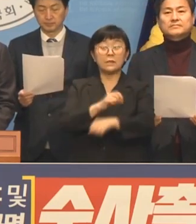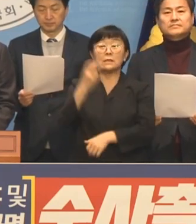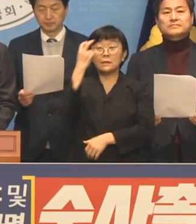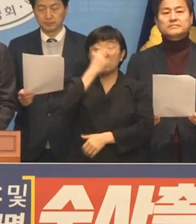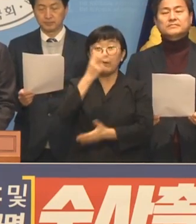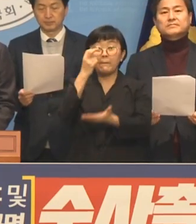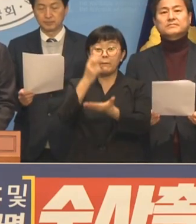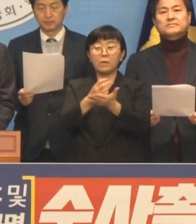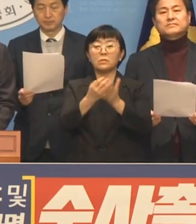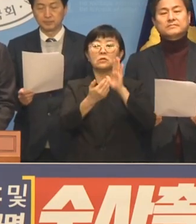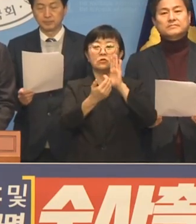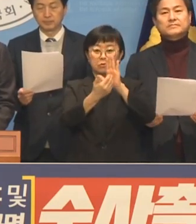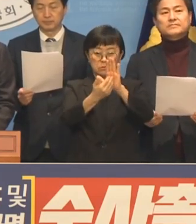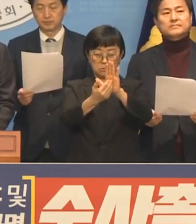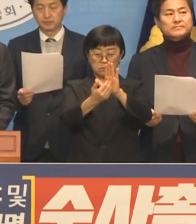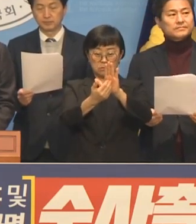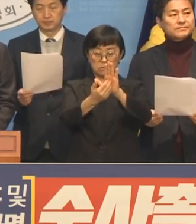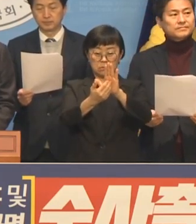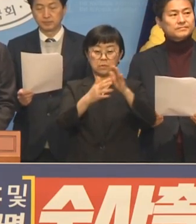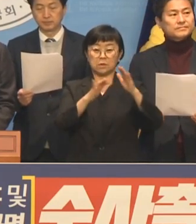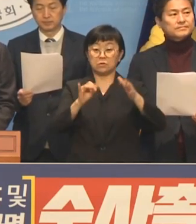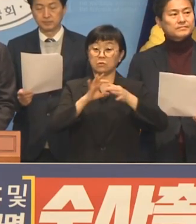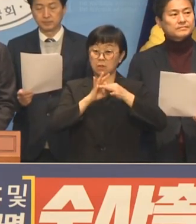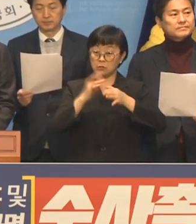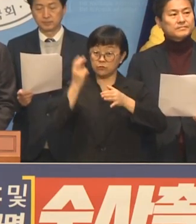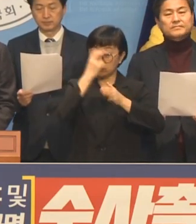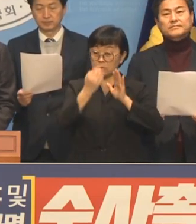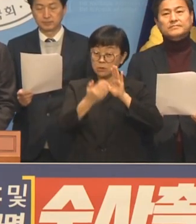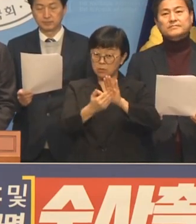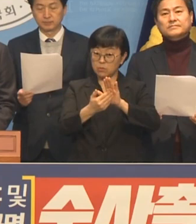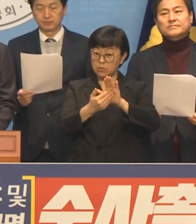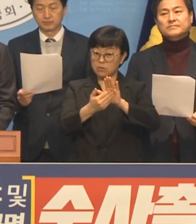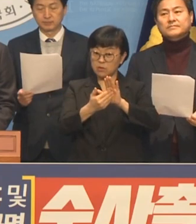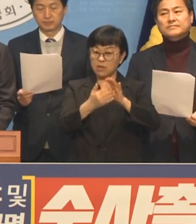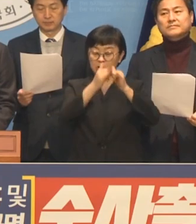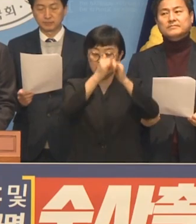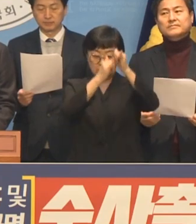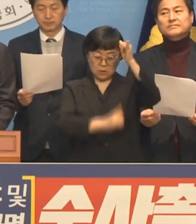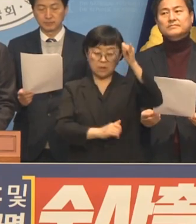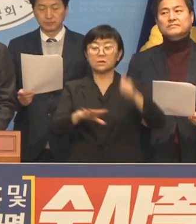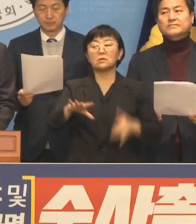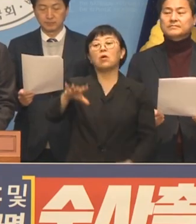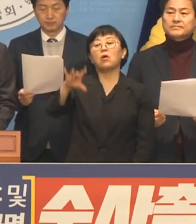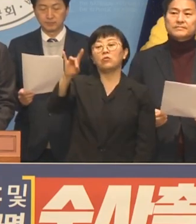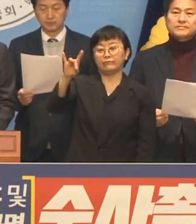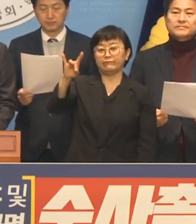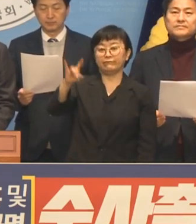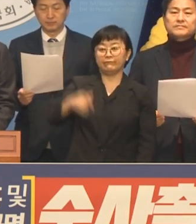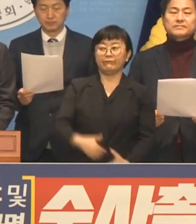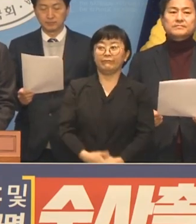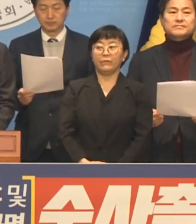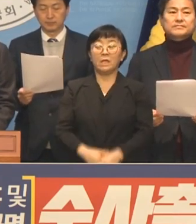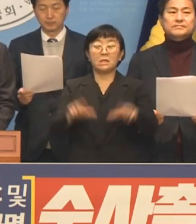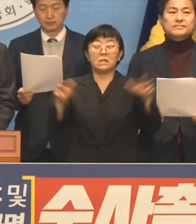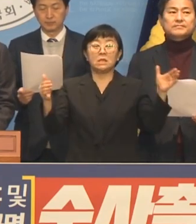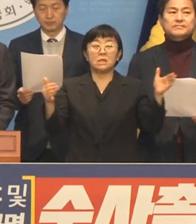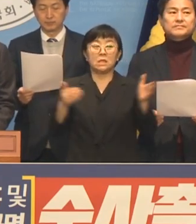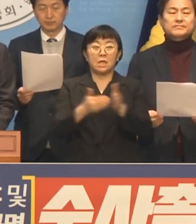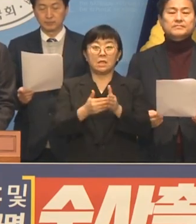단칼에 거부했습니다. 가족 관련 수사 거부는 역대 처음입니다. 그리고